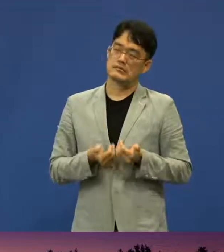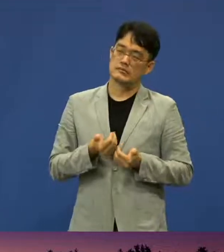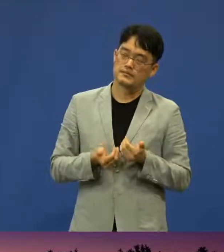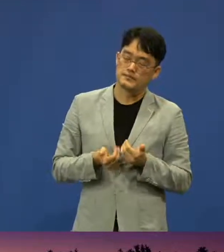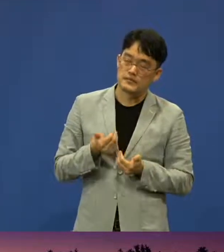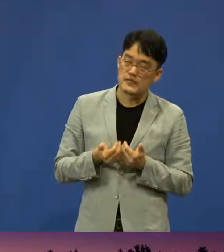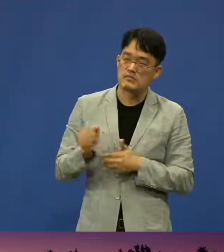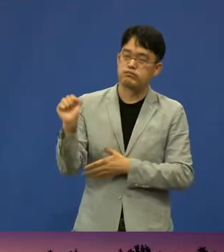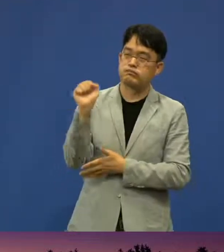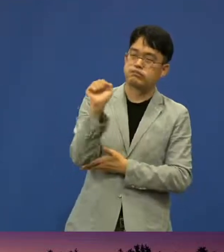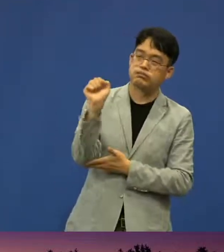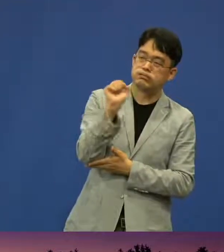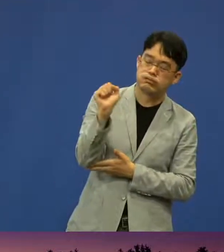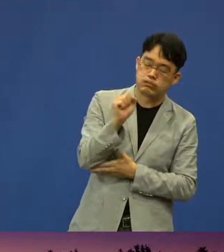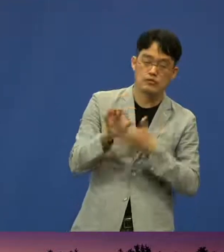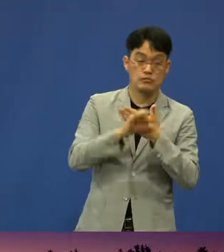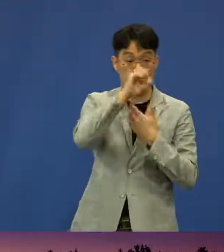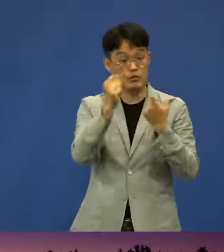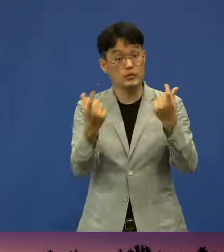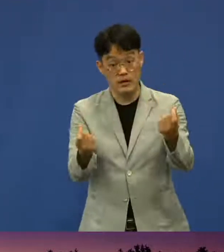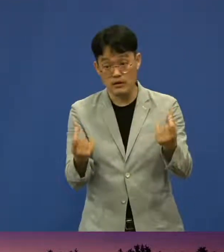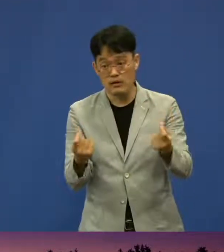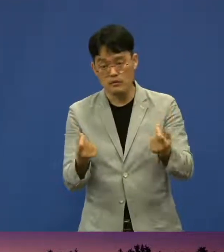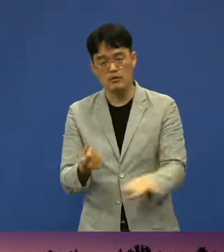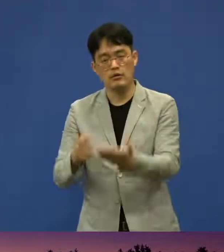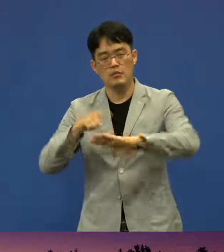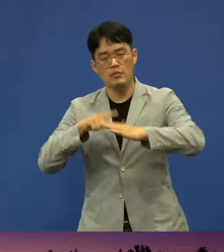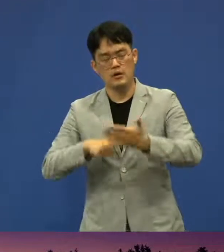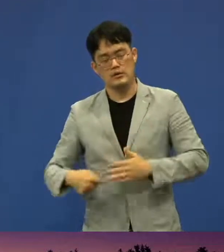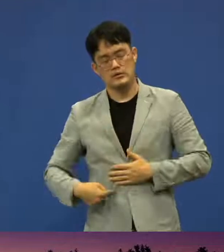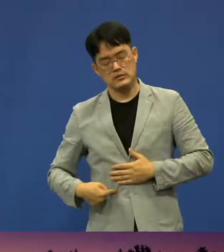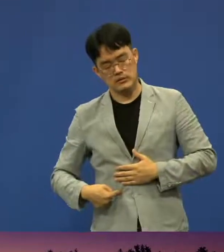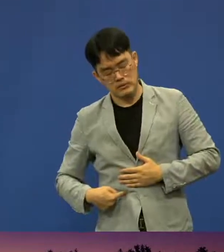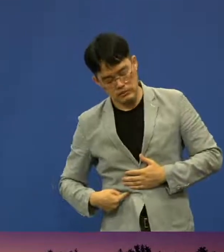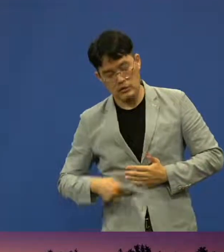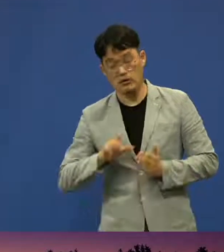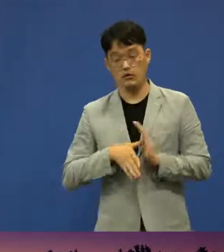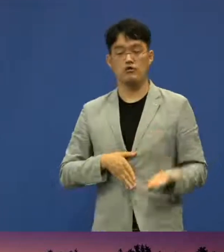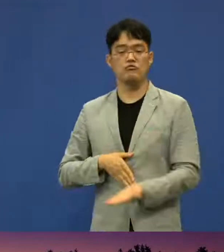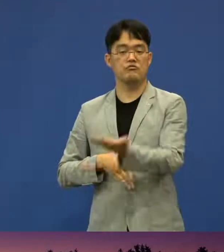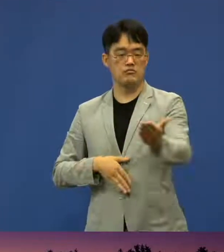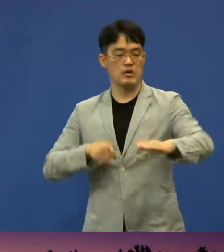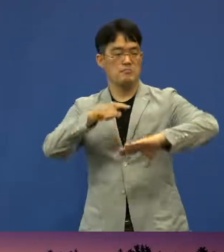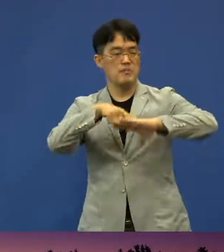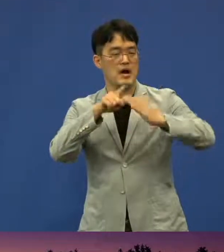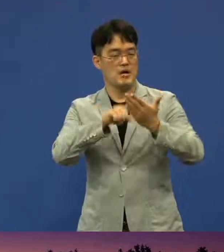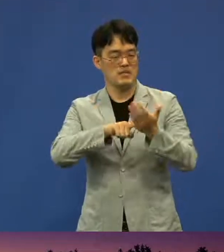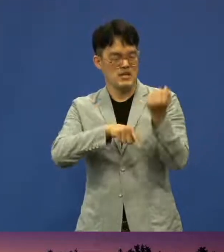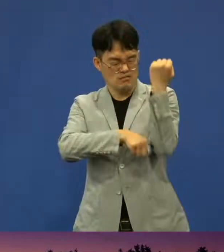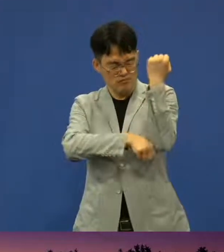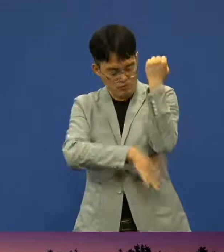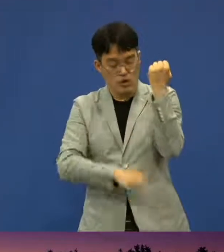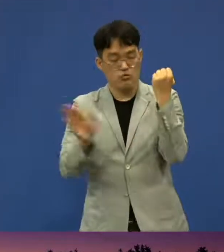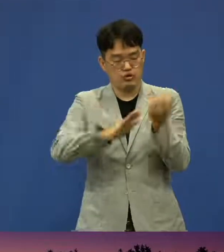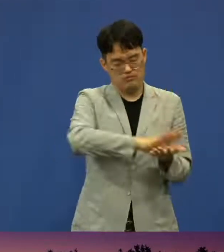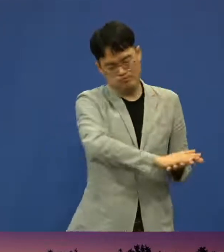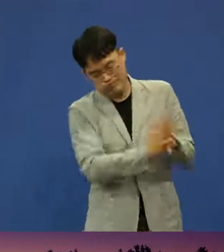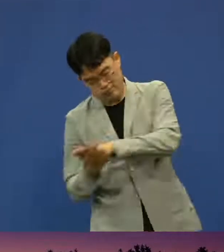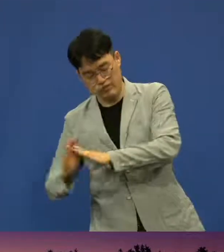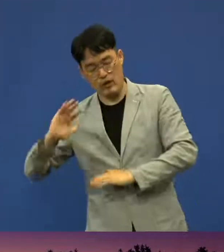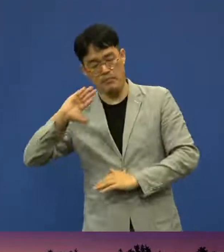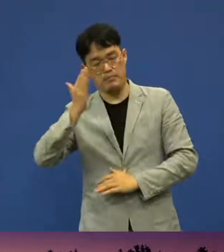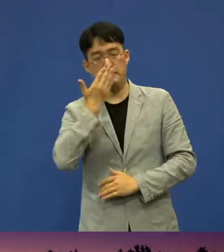좋겠습니다. 불편해진 말씀이 여러분들의 삶을 바꾸어 줄 수 있기를 간절히 소원합니다. 오늘